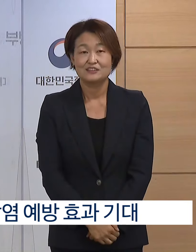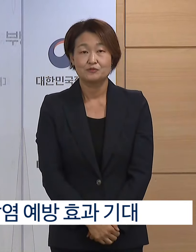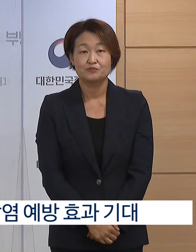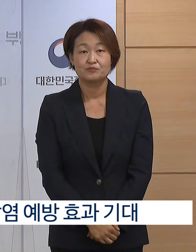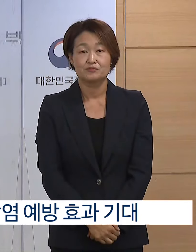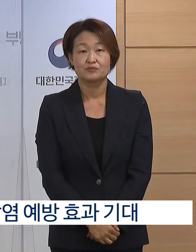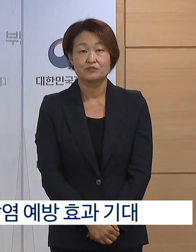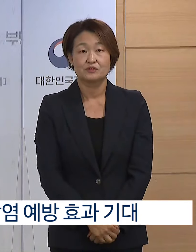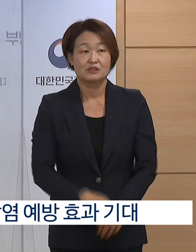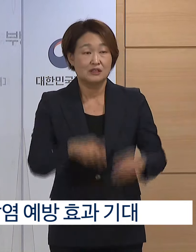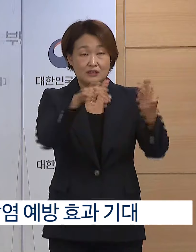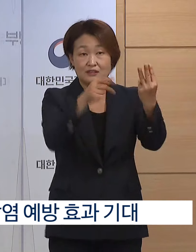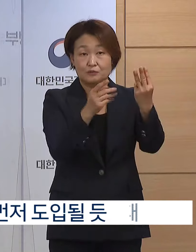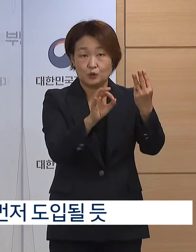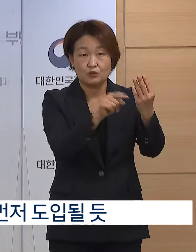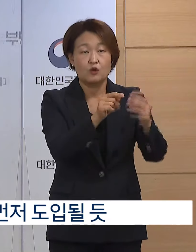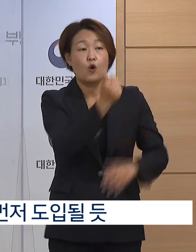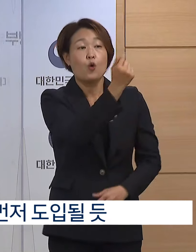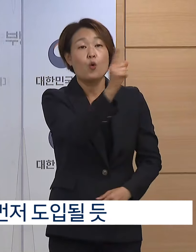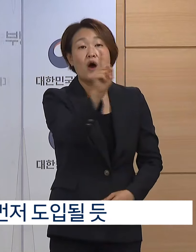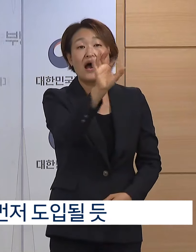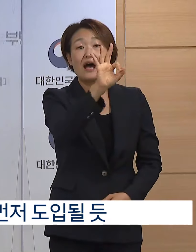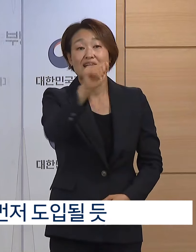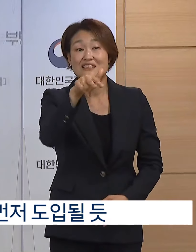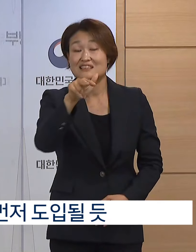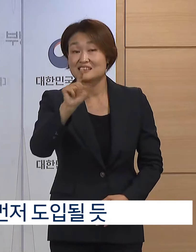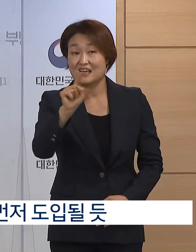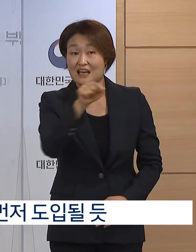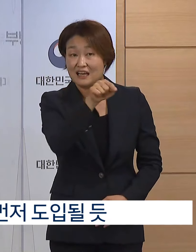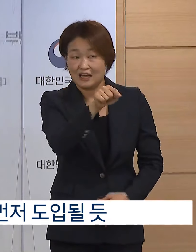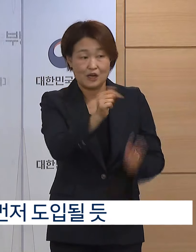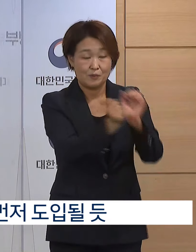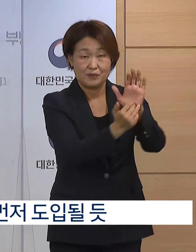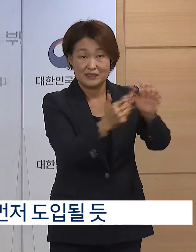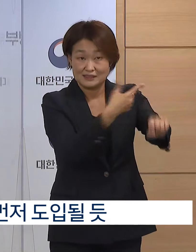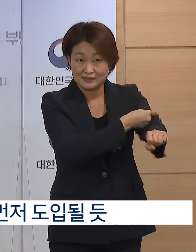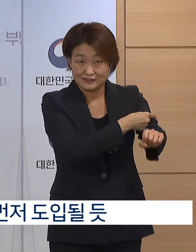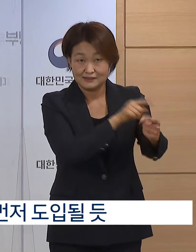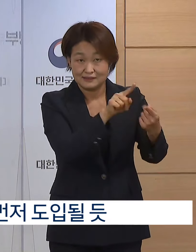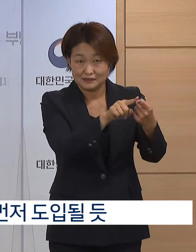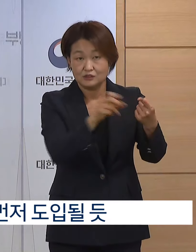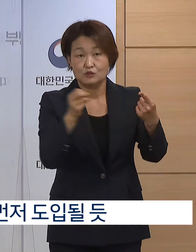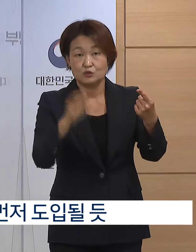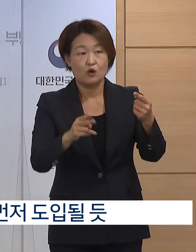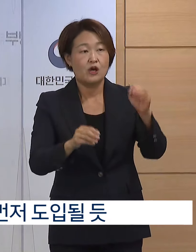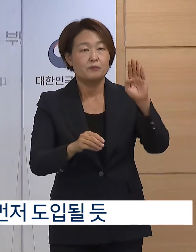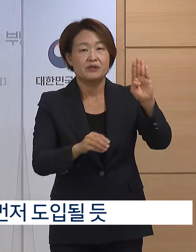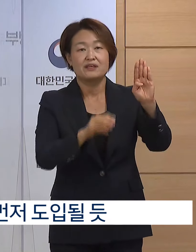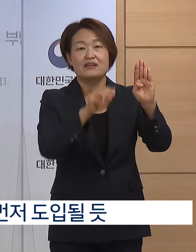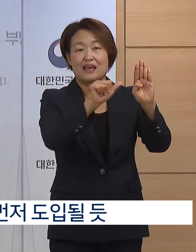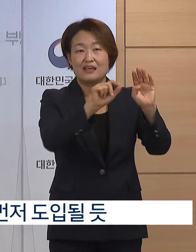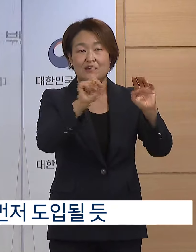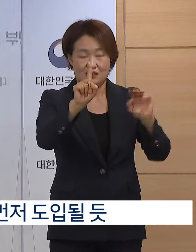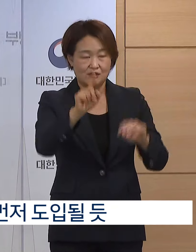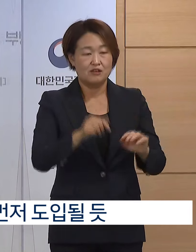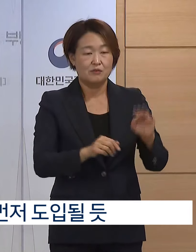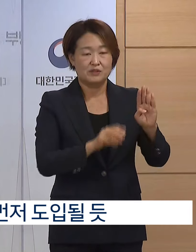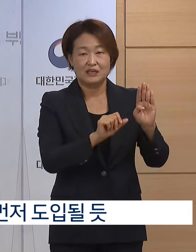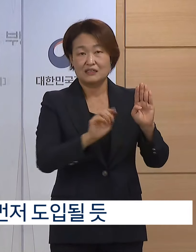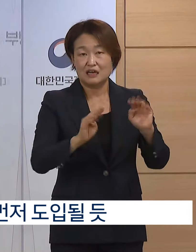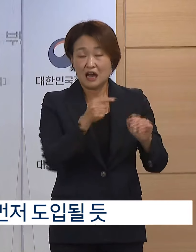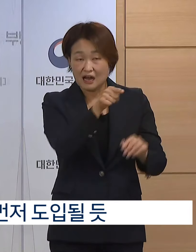나머지 3종, 화이자의 BA.1 기반 백신과 BA.4, 5 기반 백신